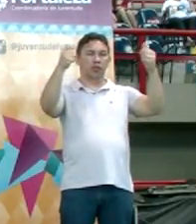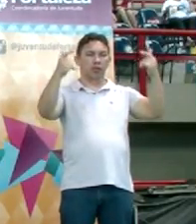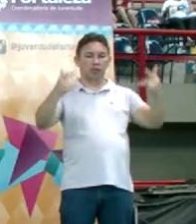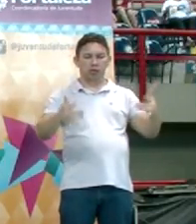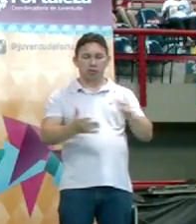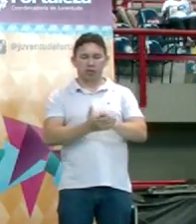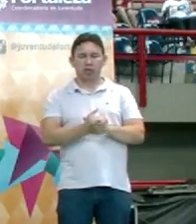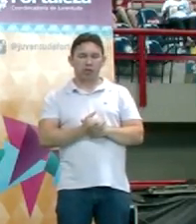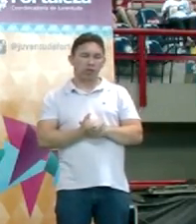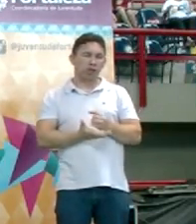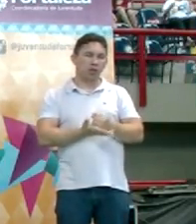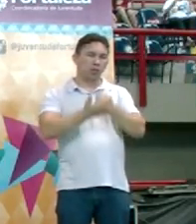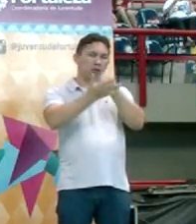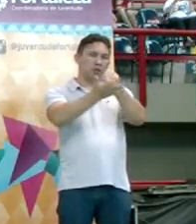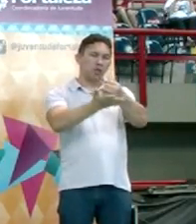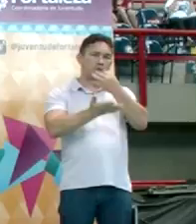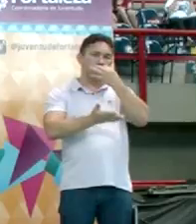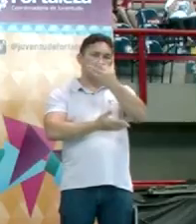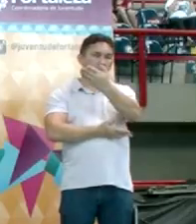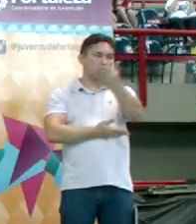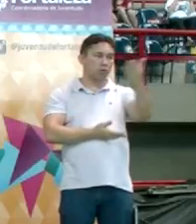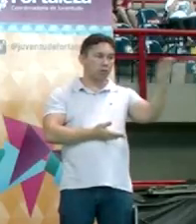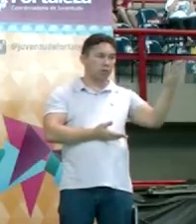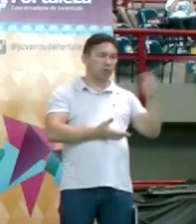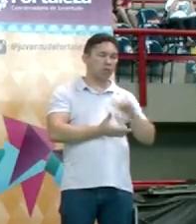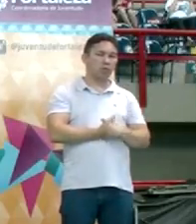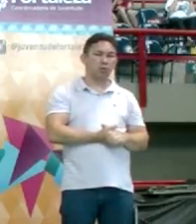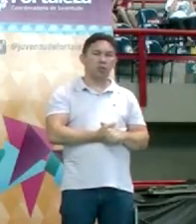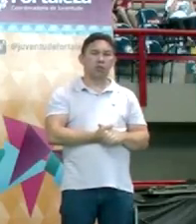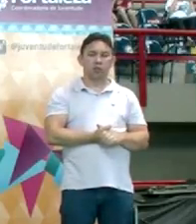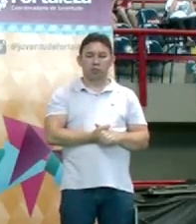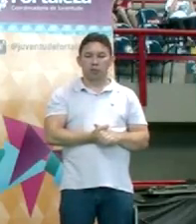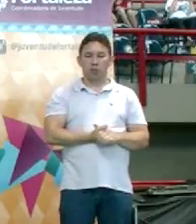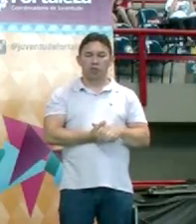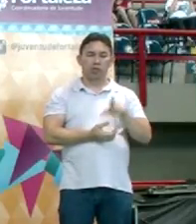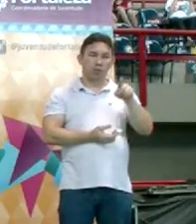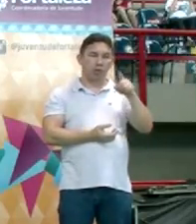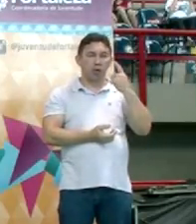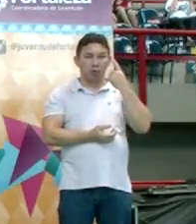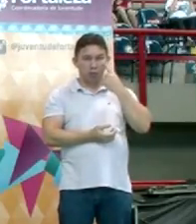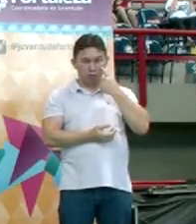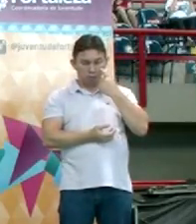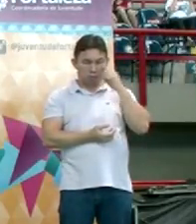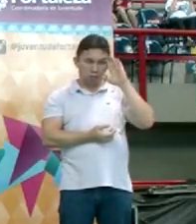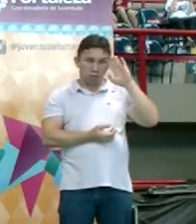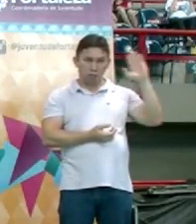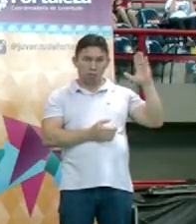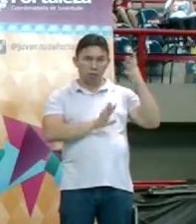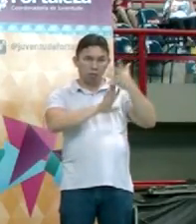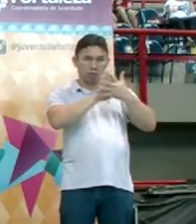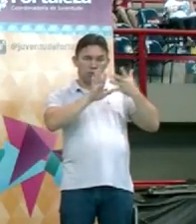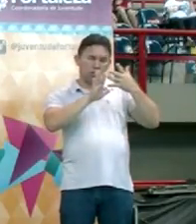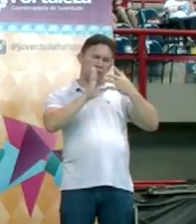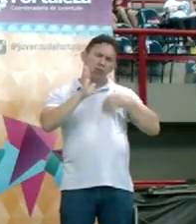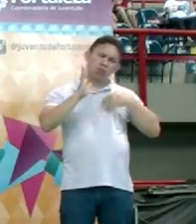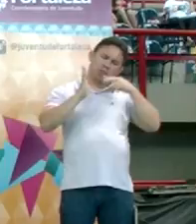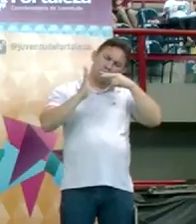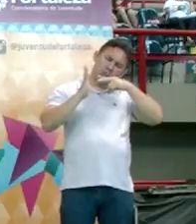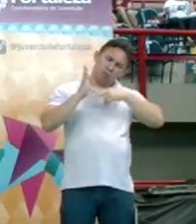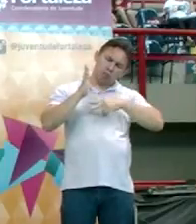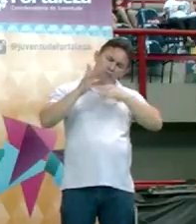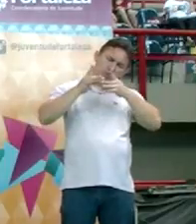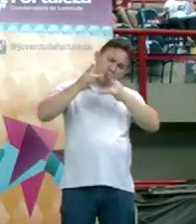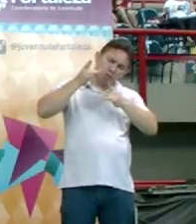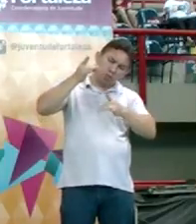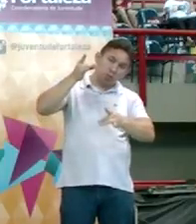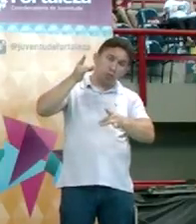mais uma dica para vocês. Se vocês estiverem lendo lá o texto, o ideal é você ler todo o texto direitinho,